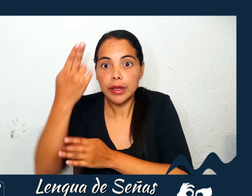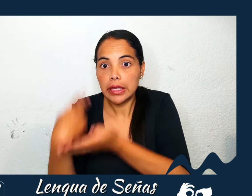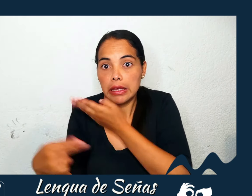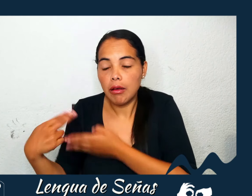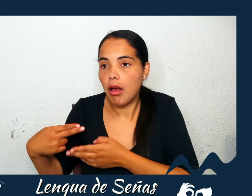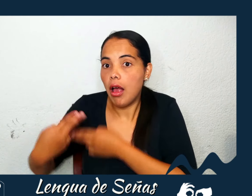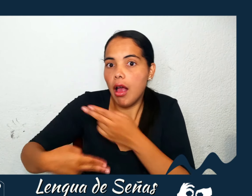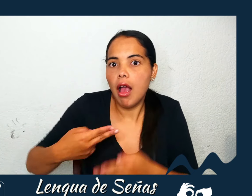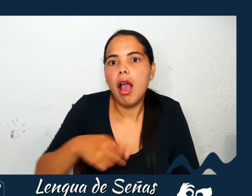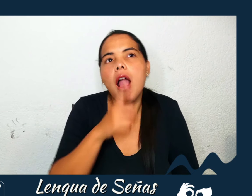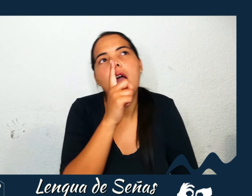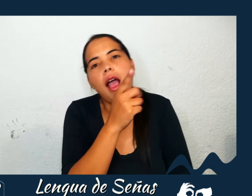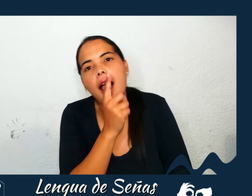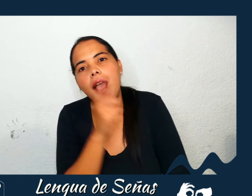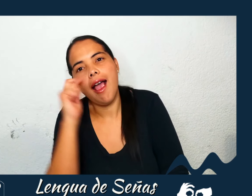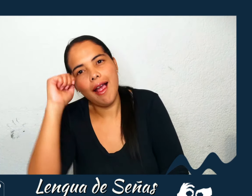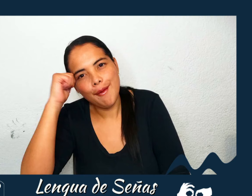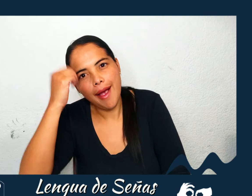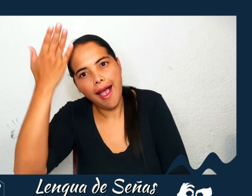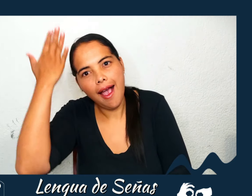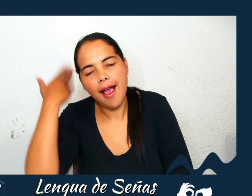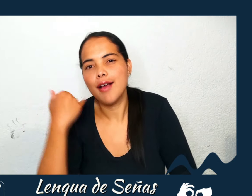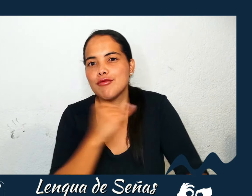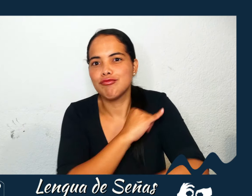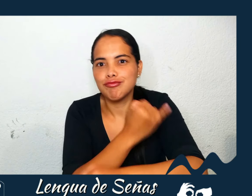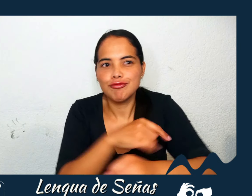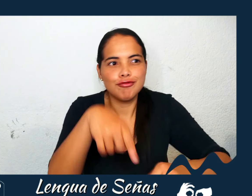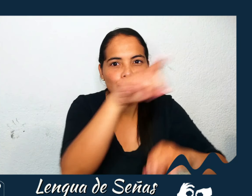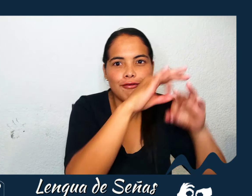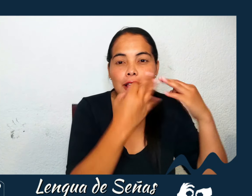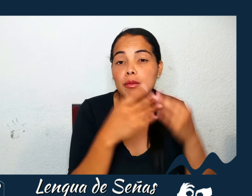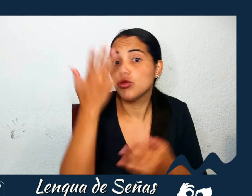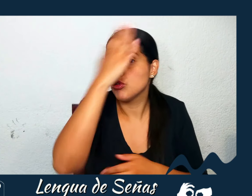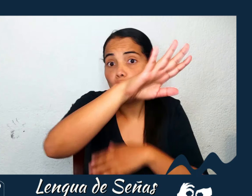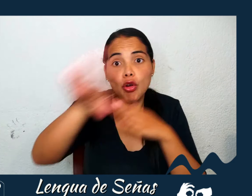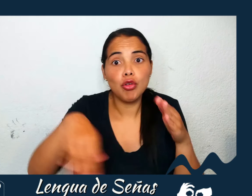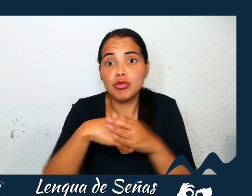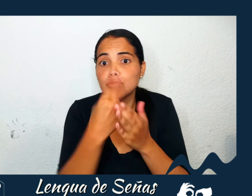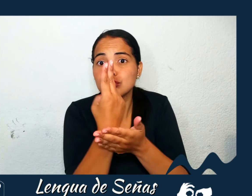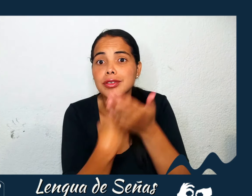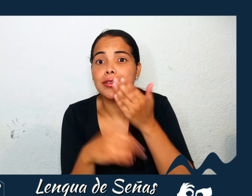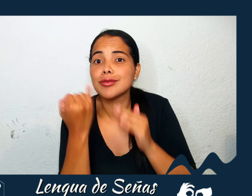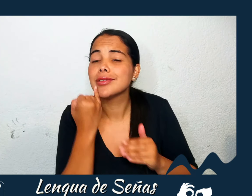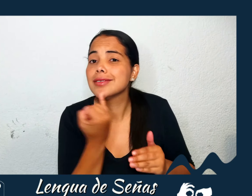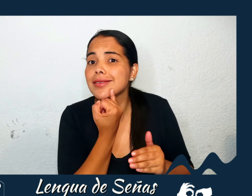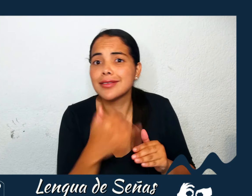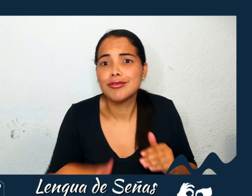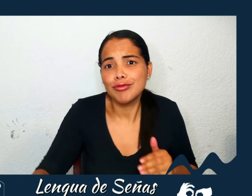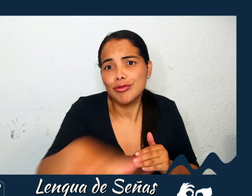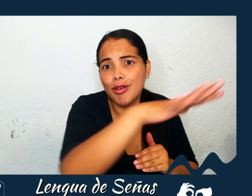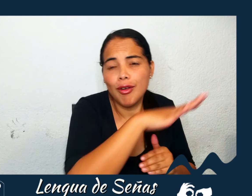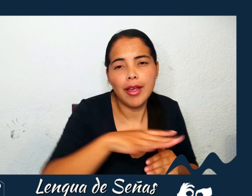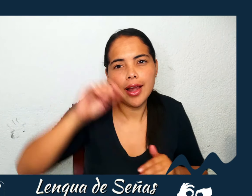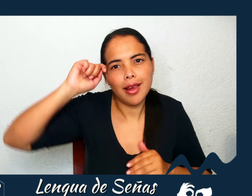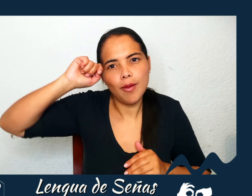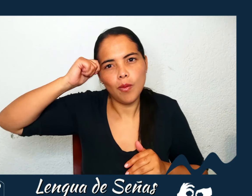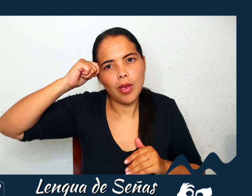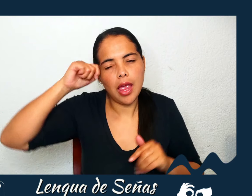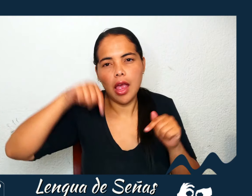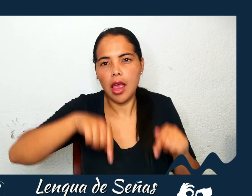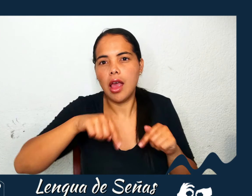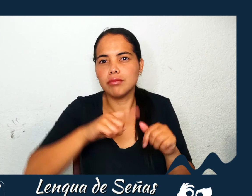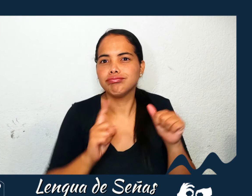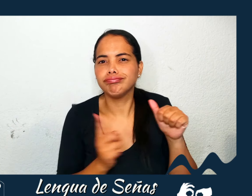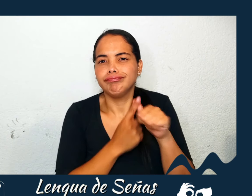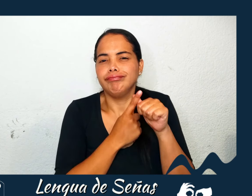existe una común relación. Eran todos hijos de Israel, eran todos hijos de